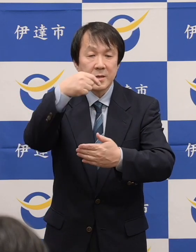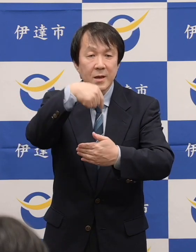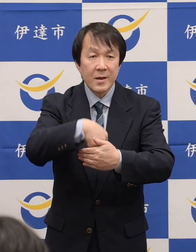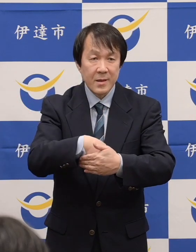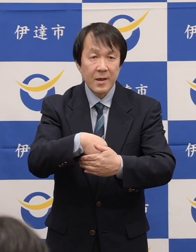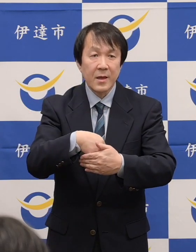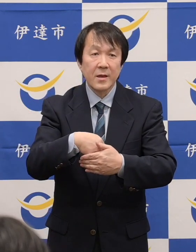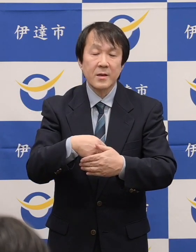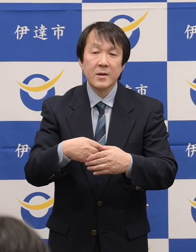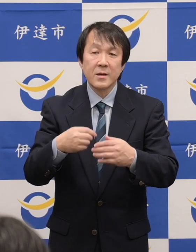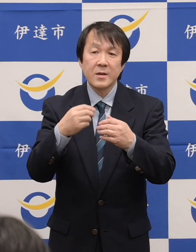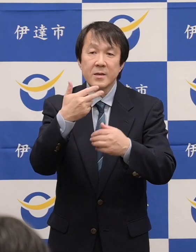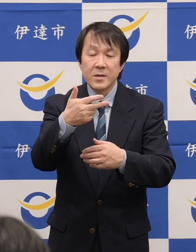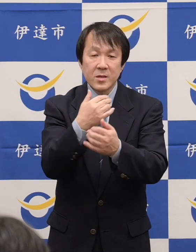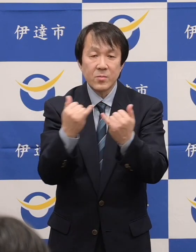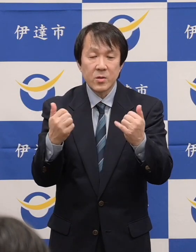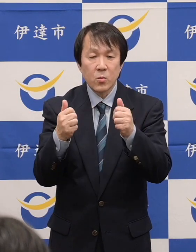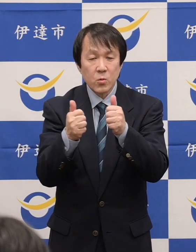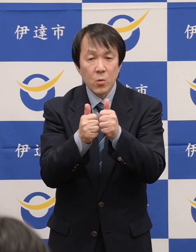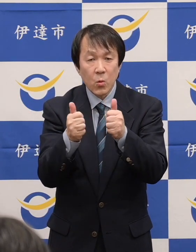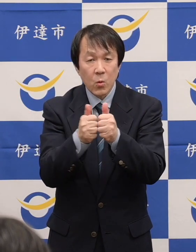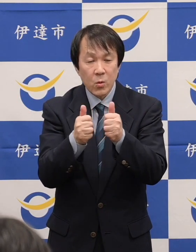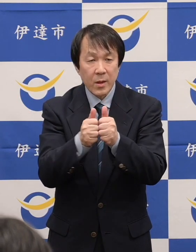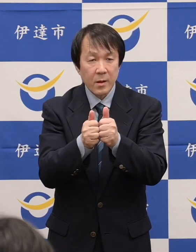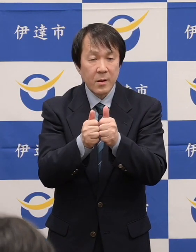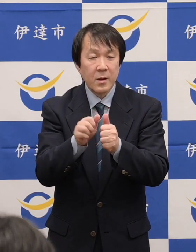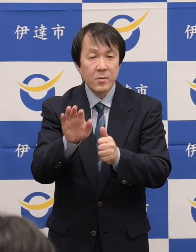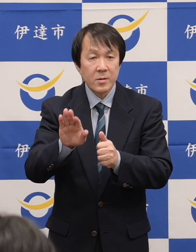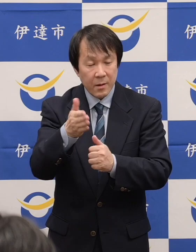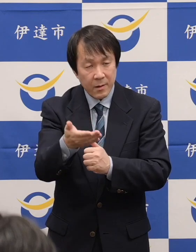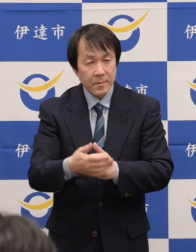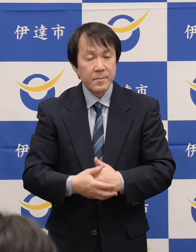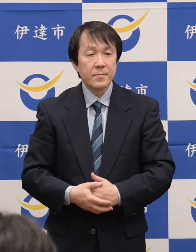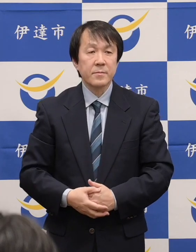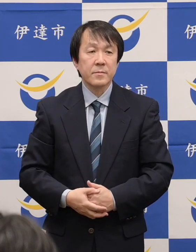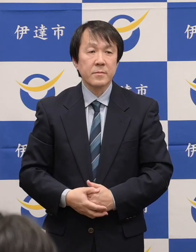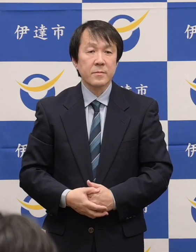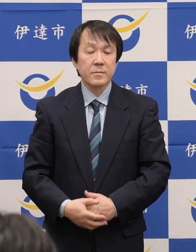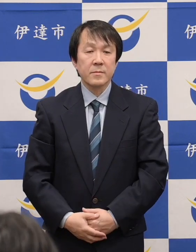った市民 の, その相談の声とかはあったのでしょうか。